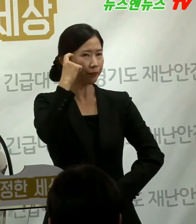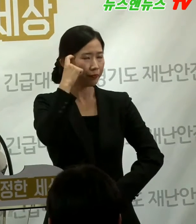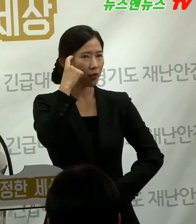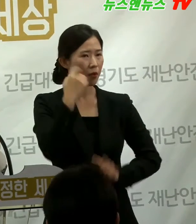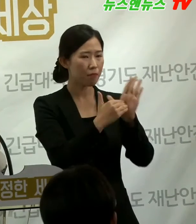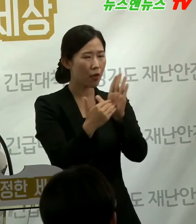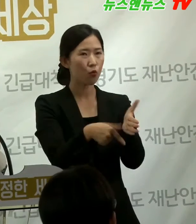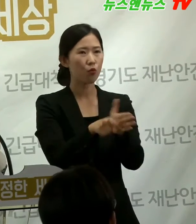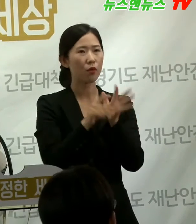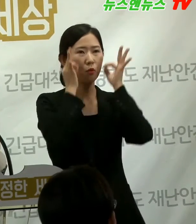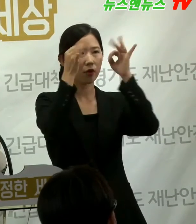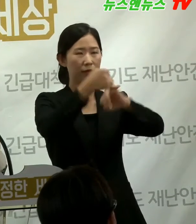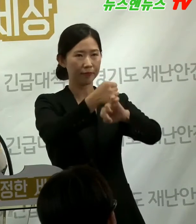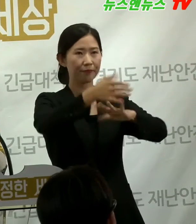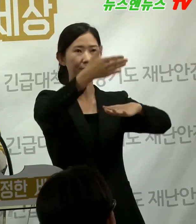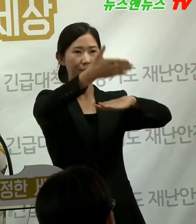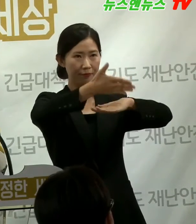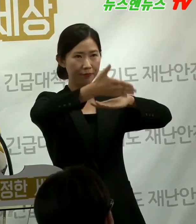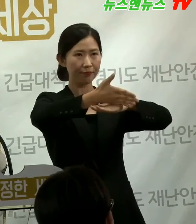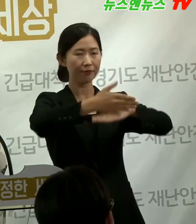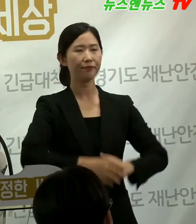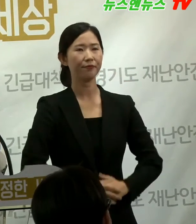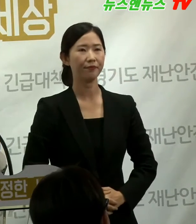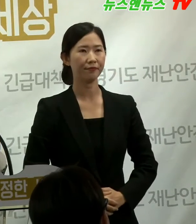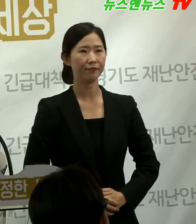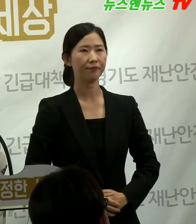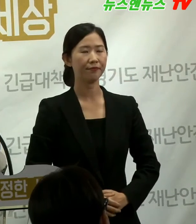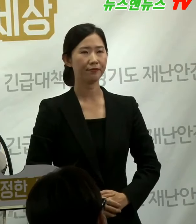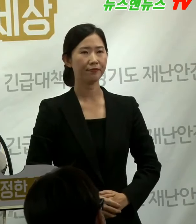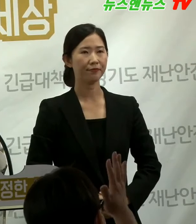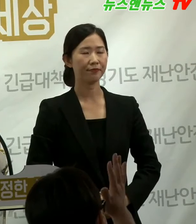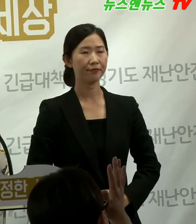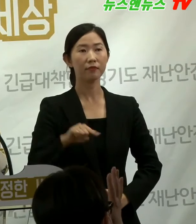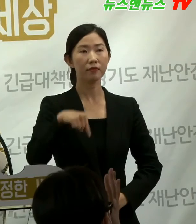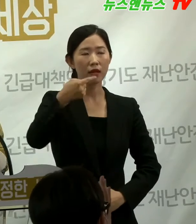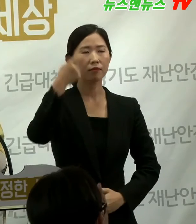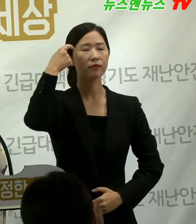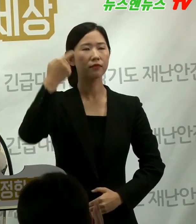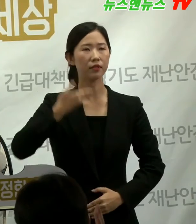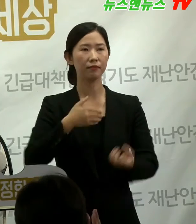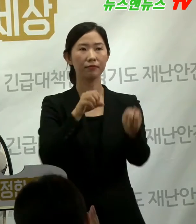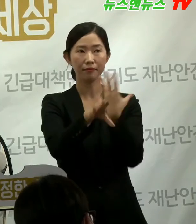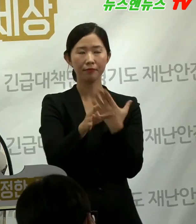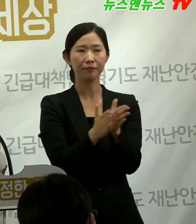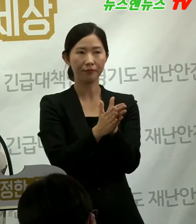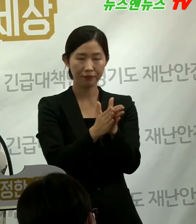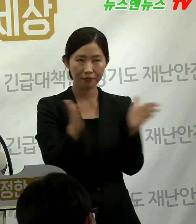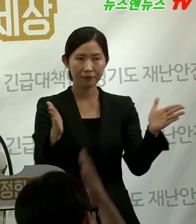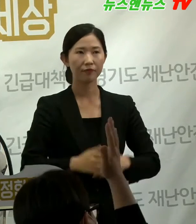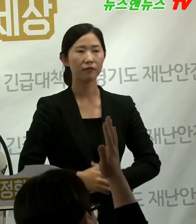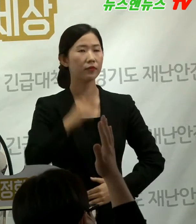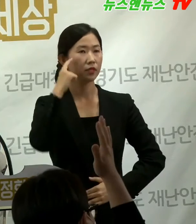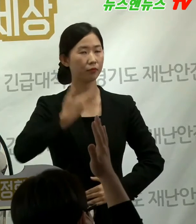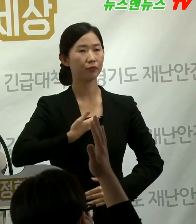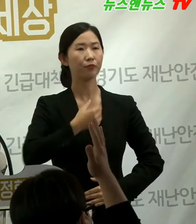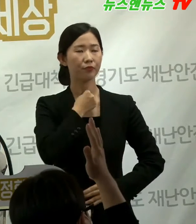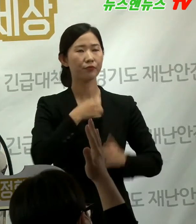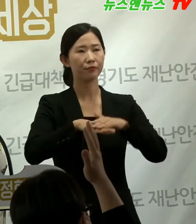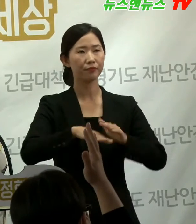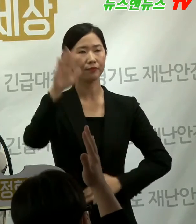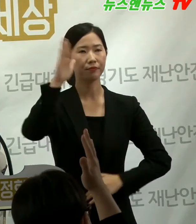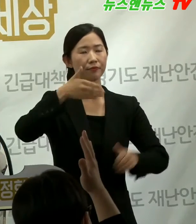감사합니다. 네, 그럼 이어서 질의응답 시간을 갖도록 하겠습니다. 김문현식 기자님은 손 들으십시오.